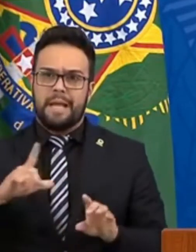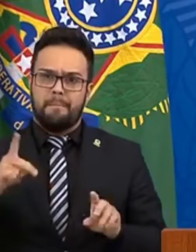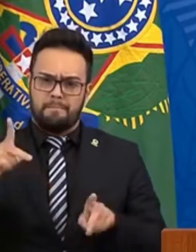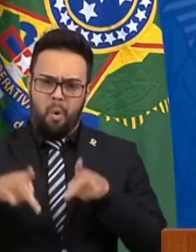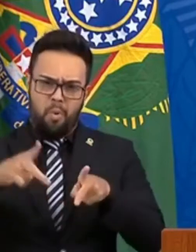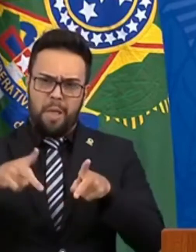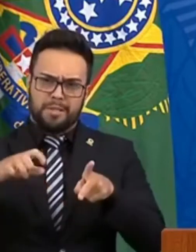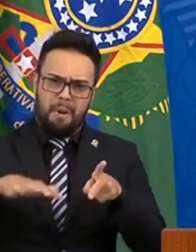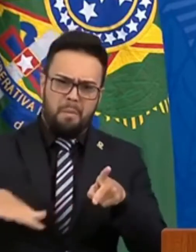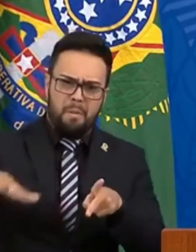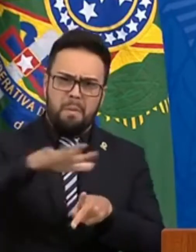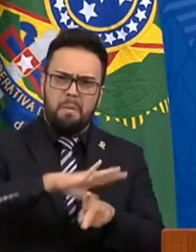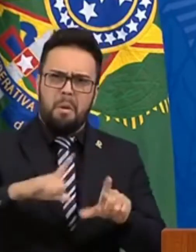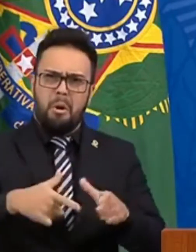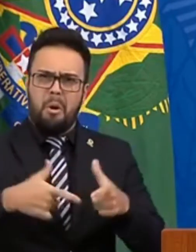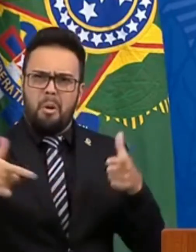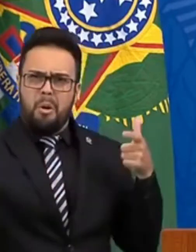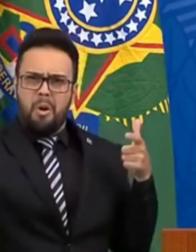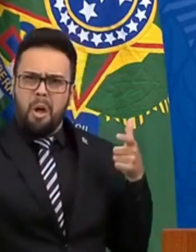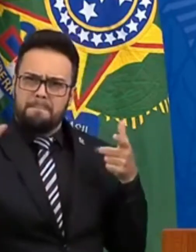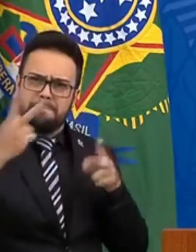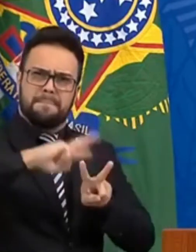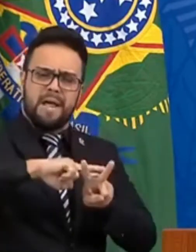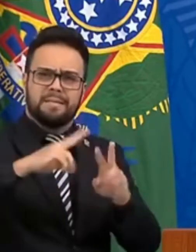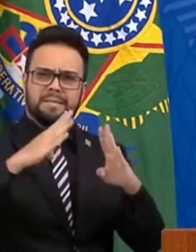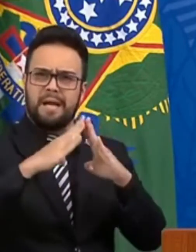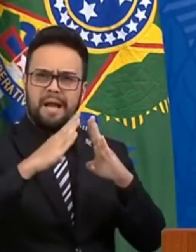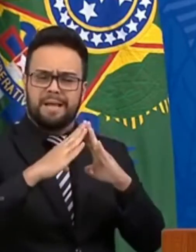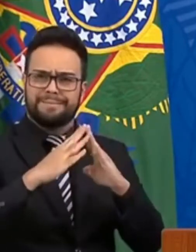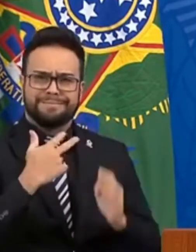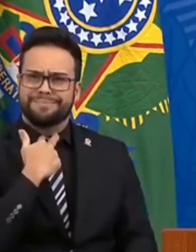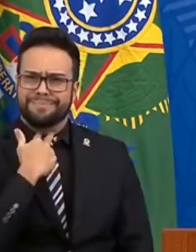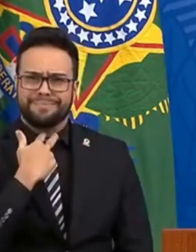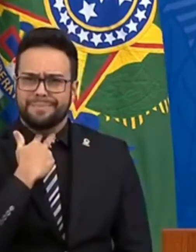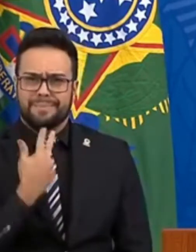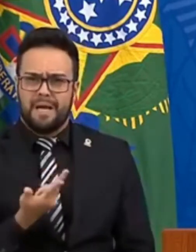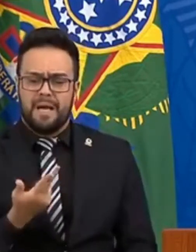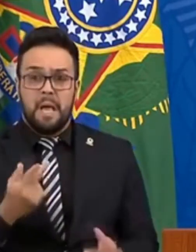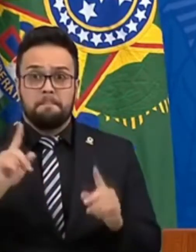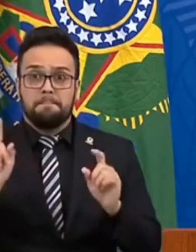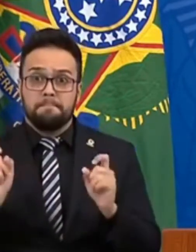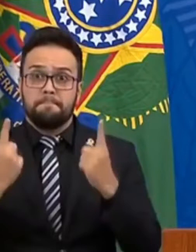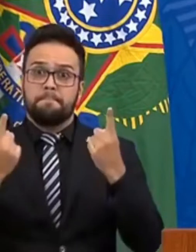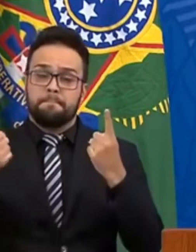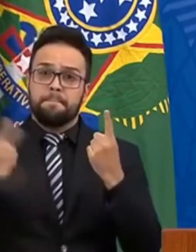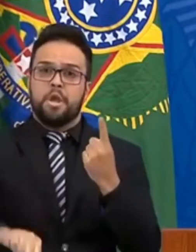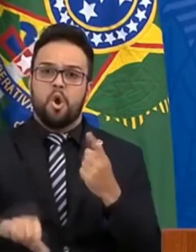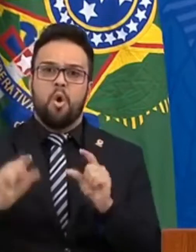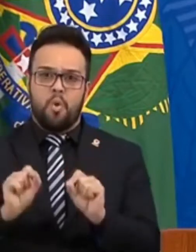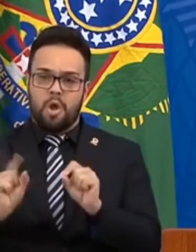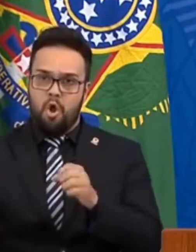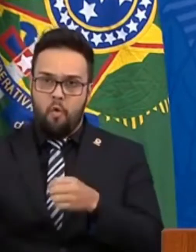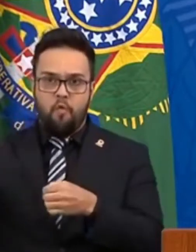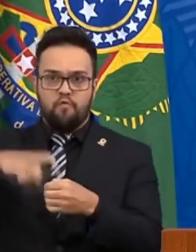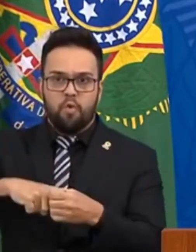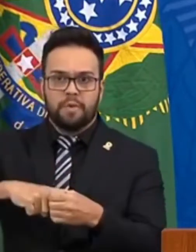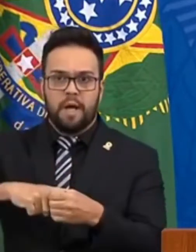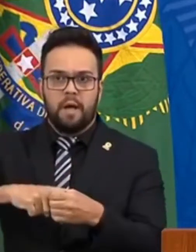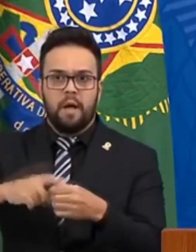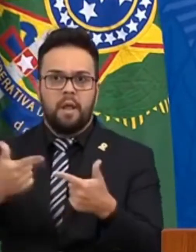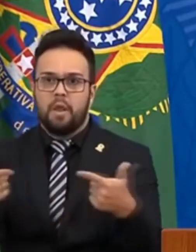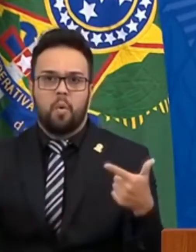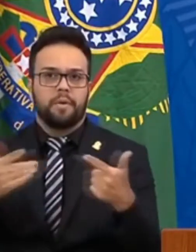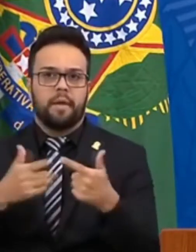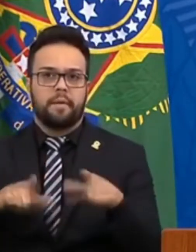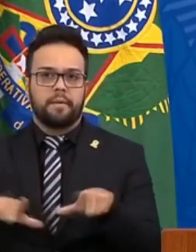não tem como ficar preso dentro de casa e o que é pior e quando voltar eu não tenho